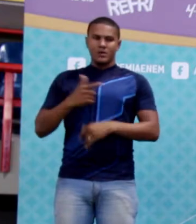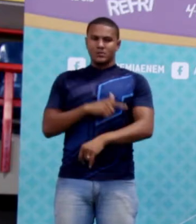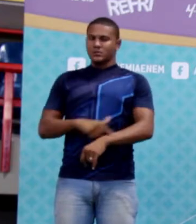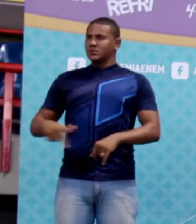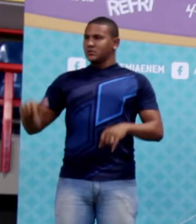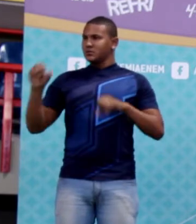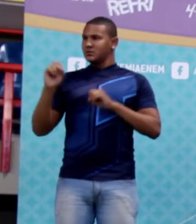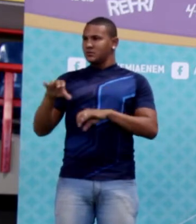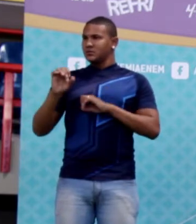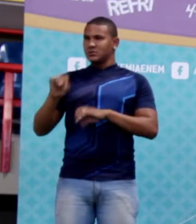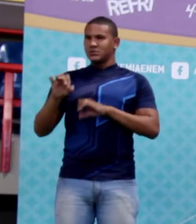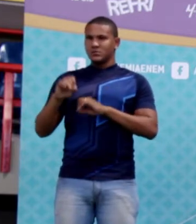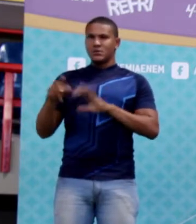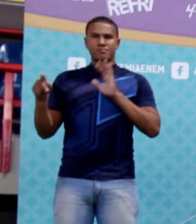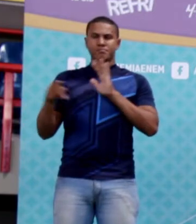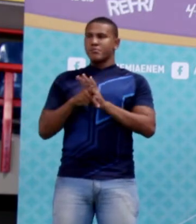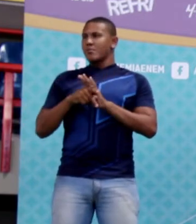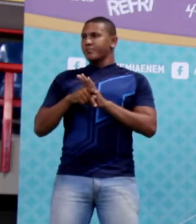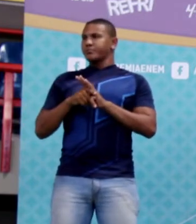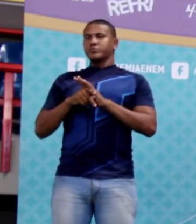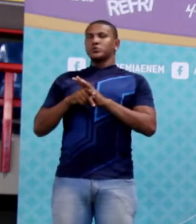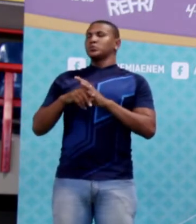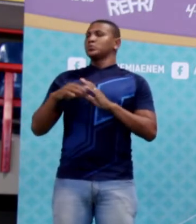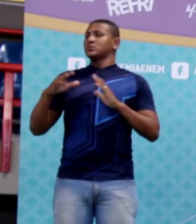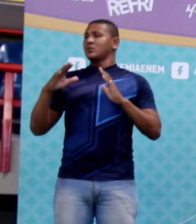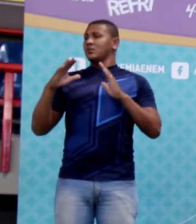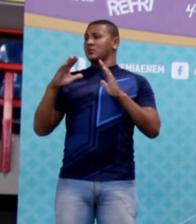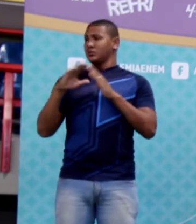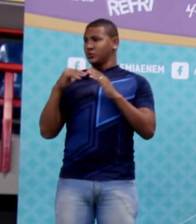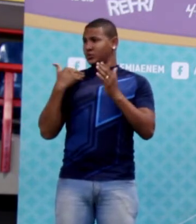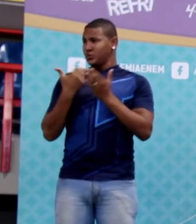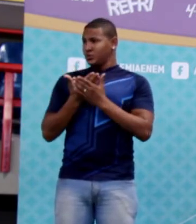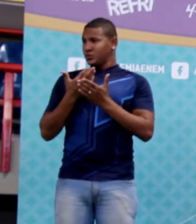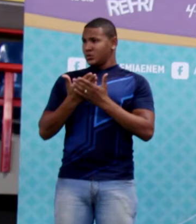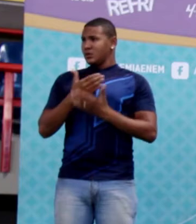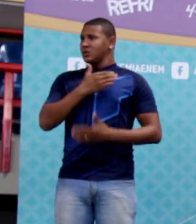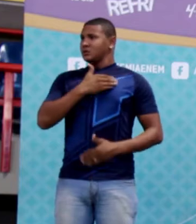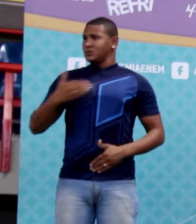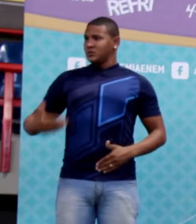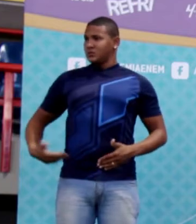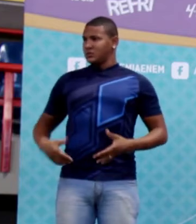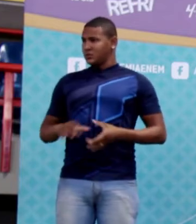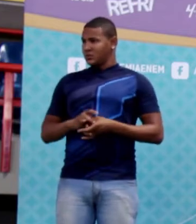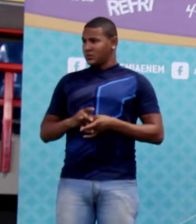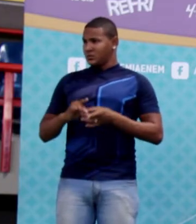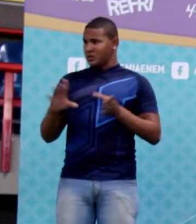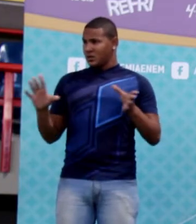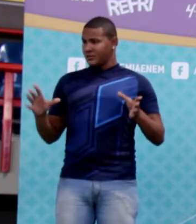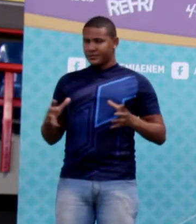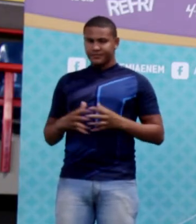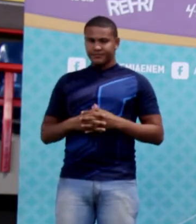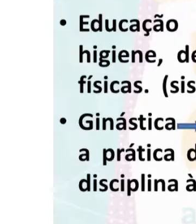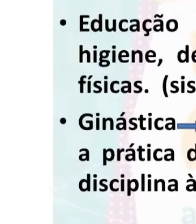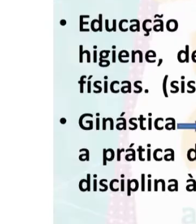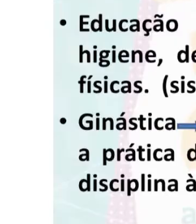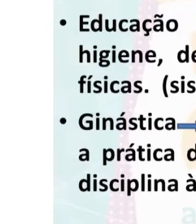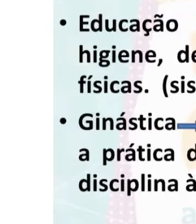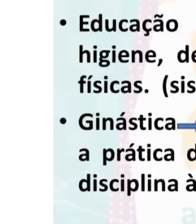aí, sistema público de ensino, no século XIX. Para